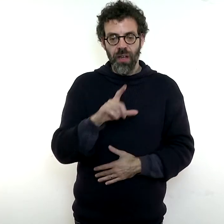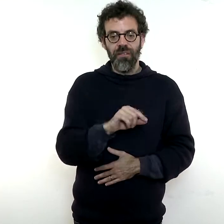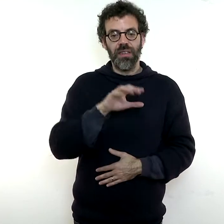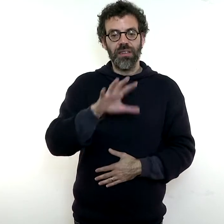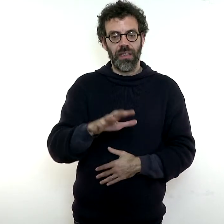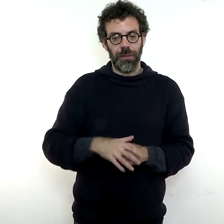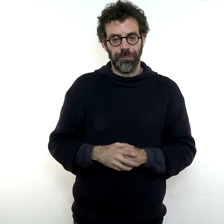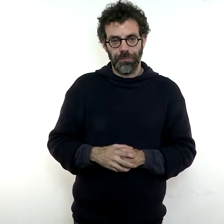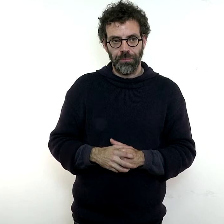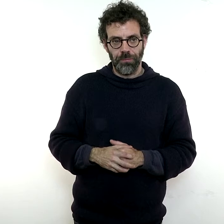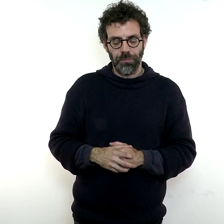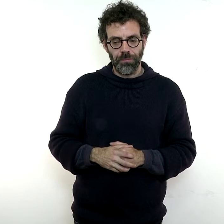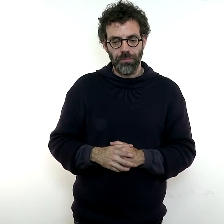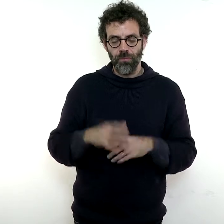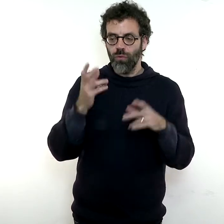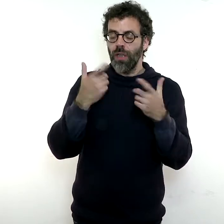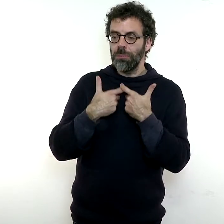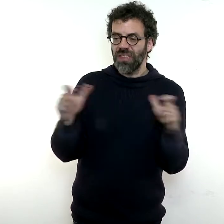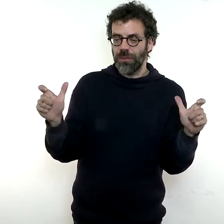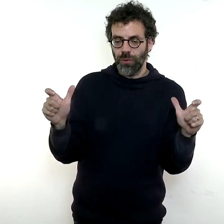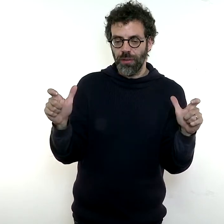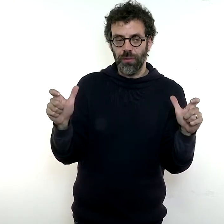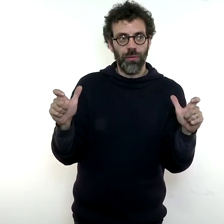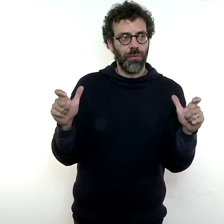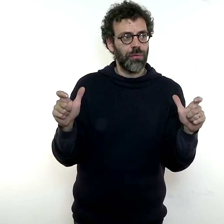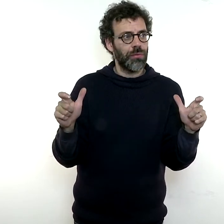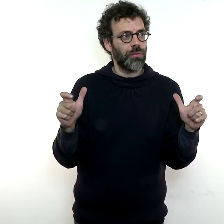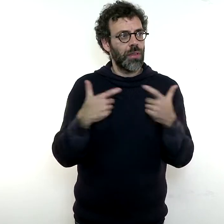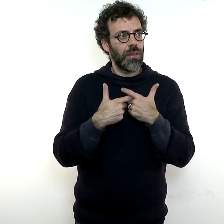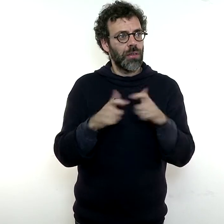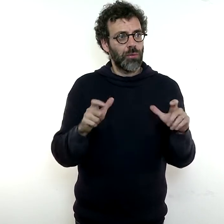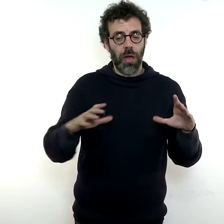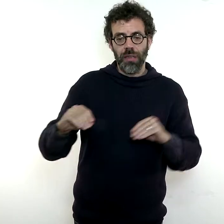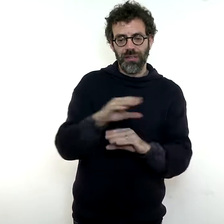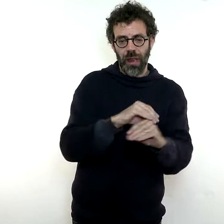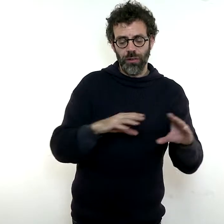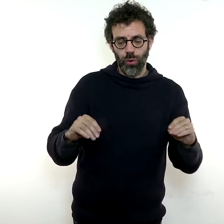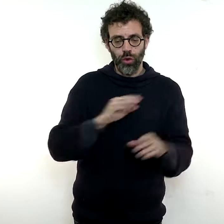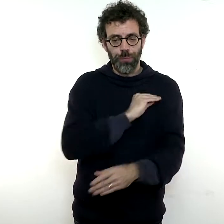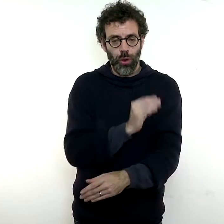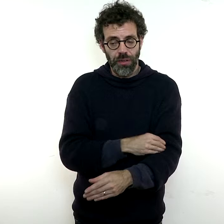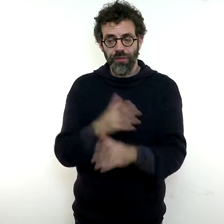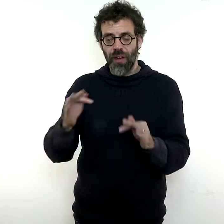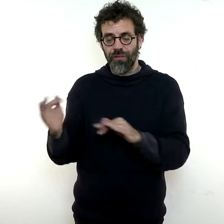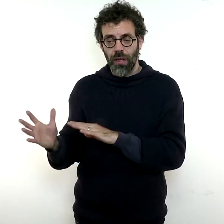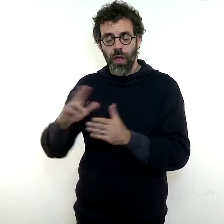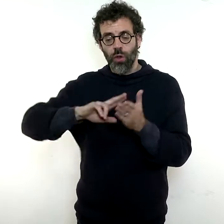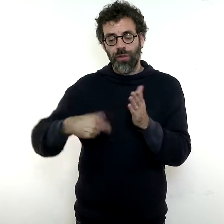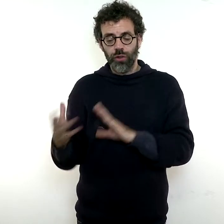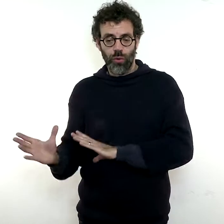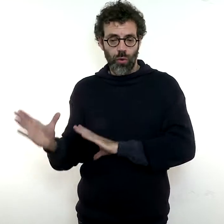Mise à disposition d'installations sportives, c'est l'approbation de redevances minorées, autorisation de signer les conventions d'occupation du domaine